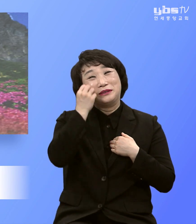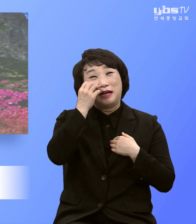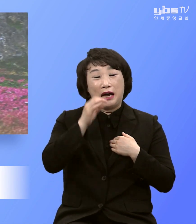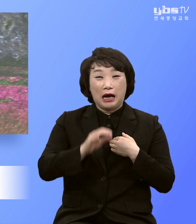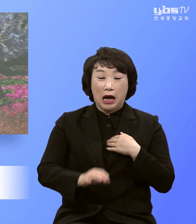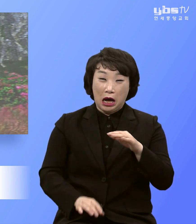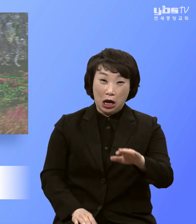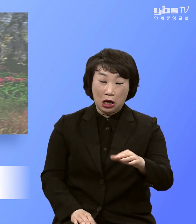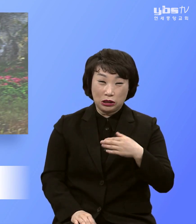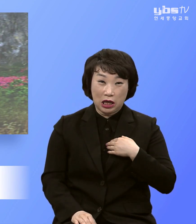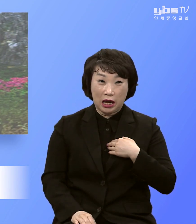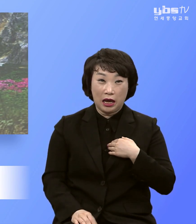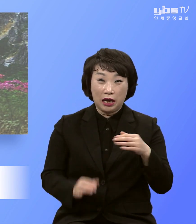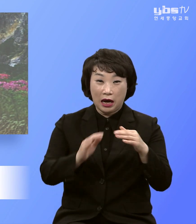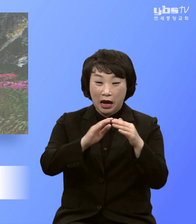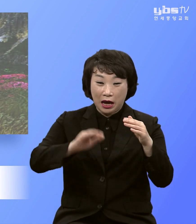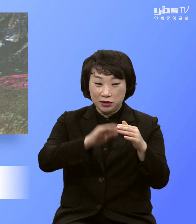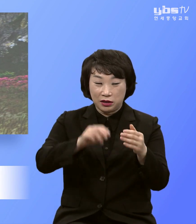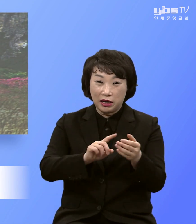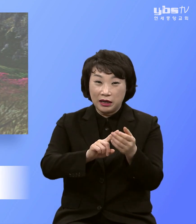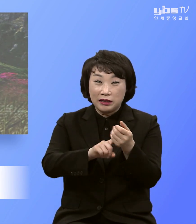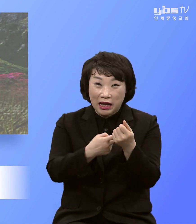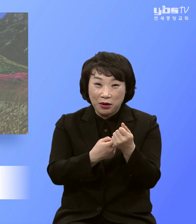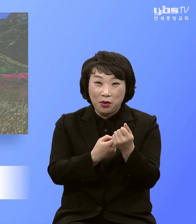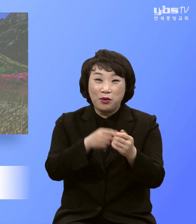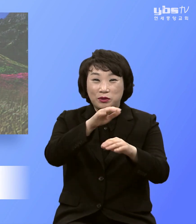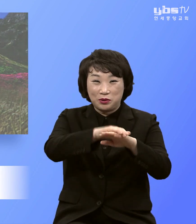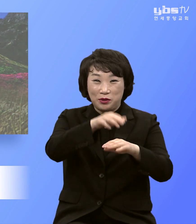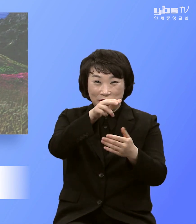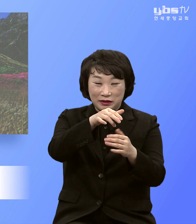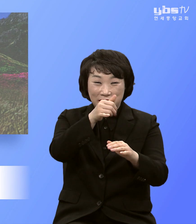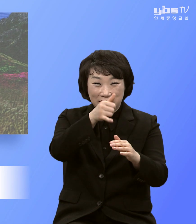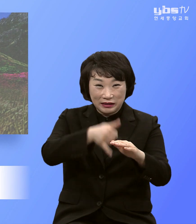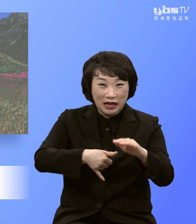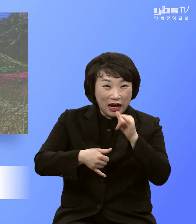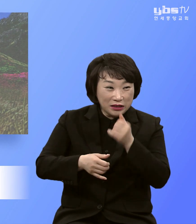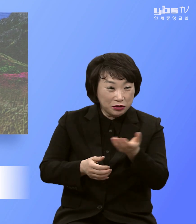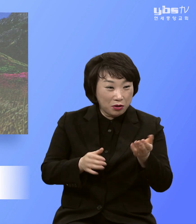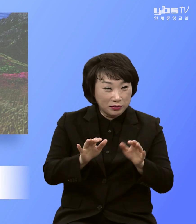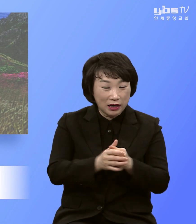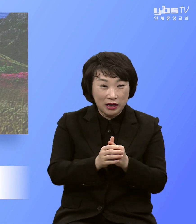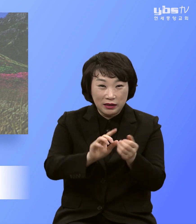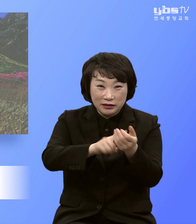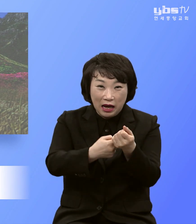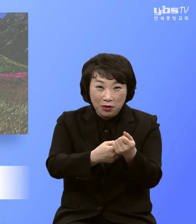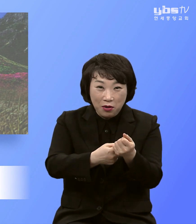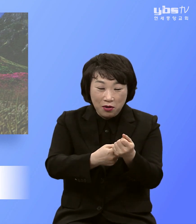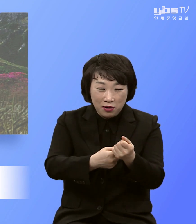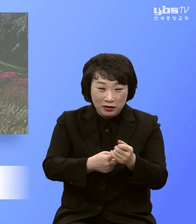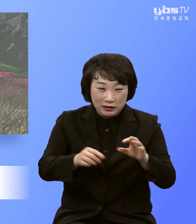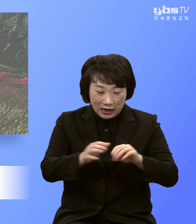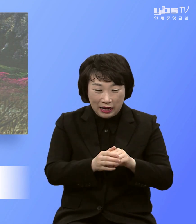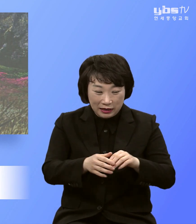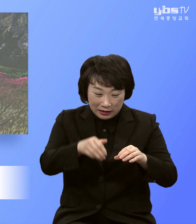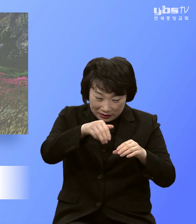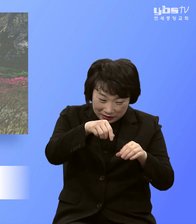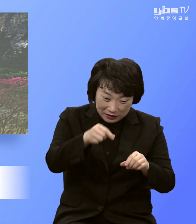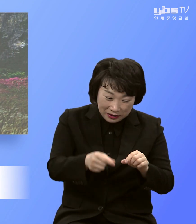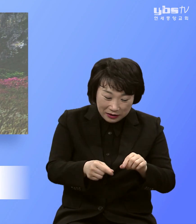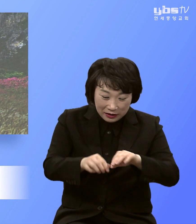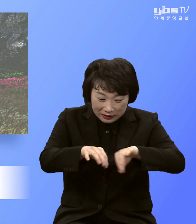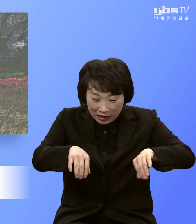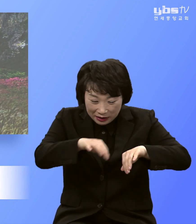신기합니다. 우리 집은 땅콩 농사를 지었는데 땅콩을 딱 심고 발로 딱 덮어서